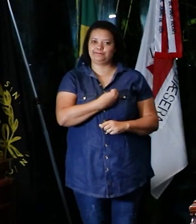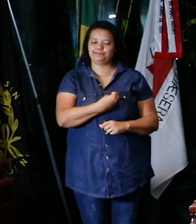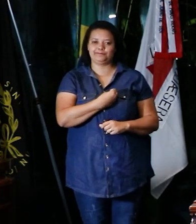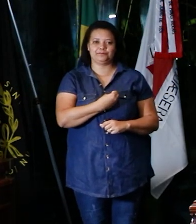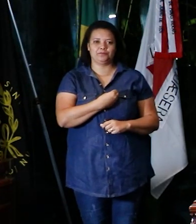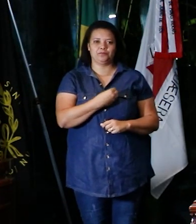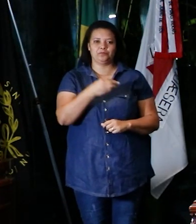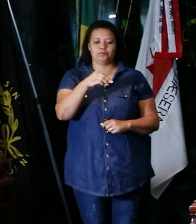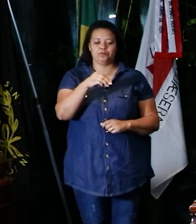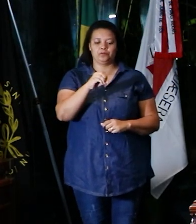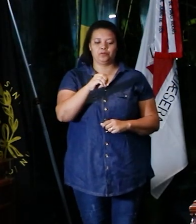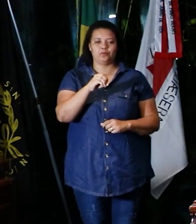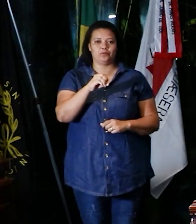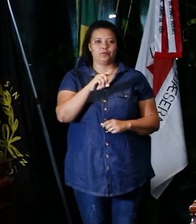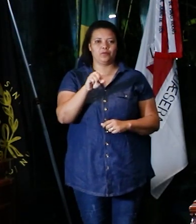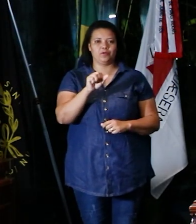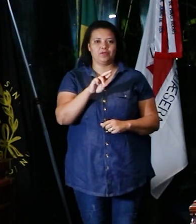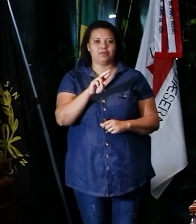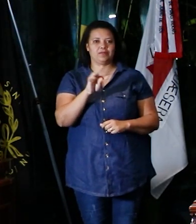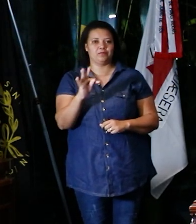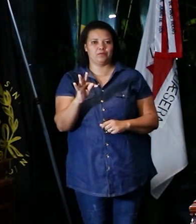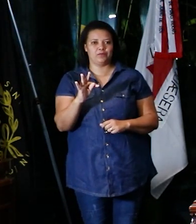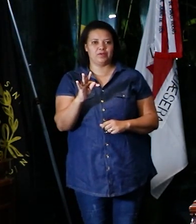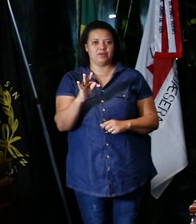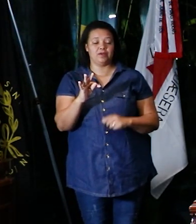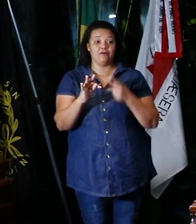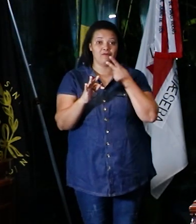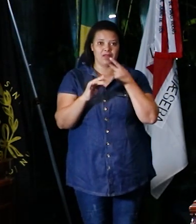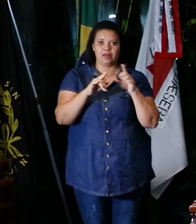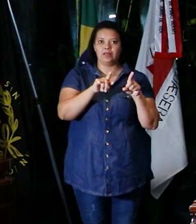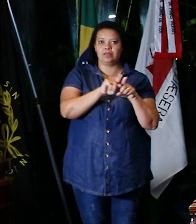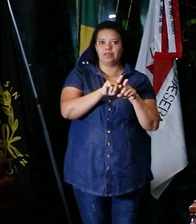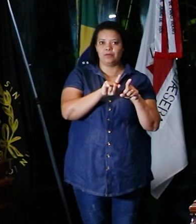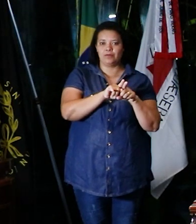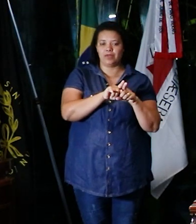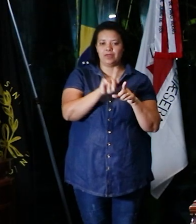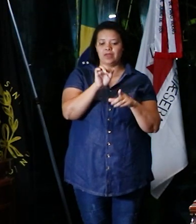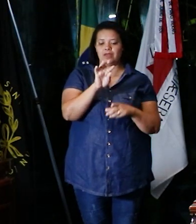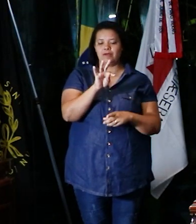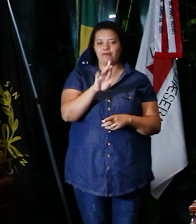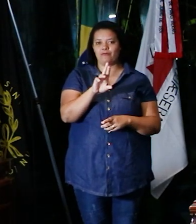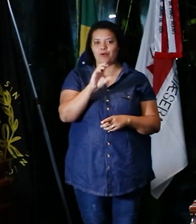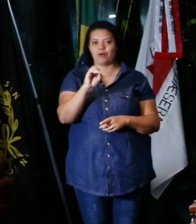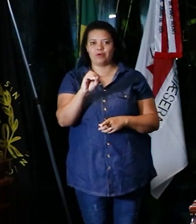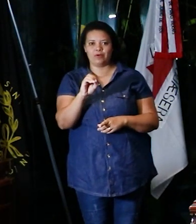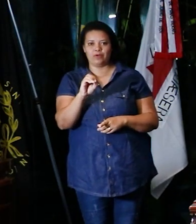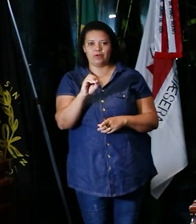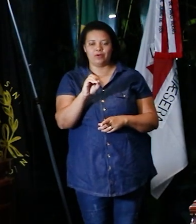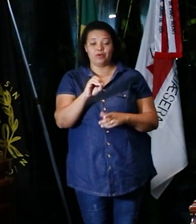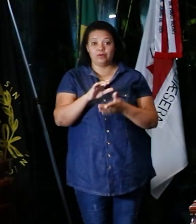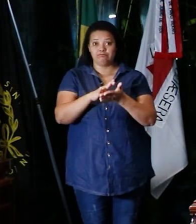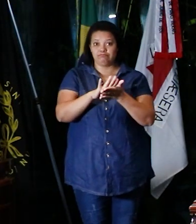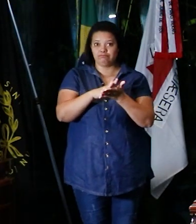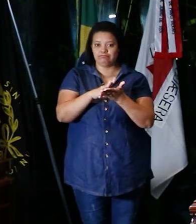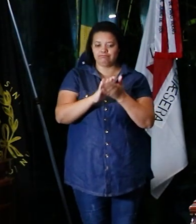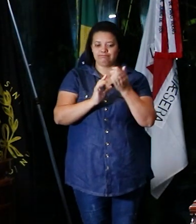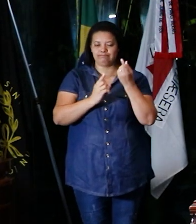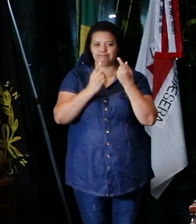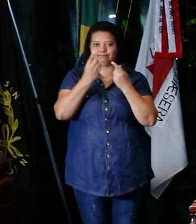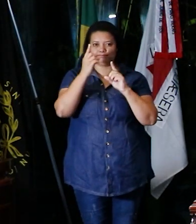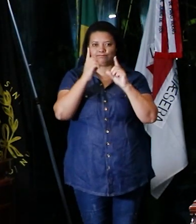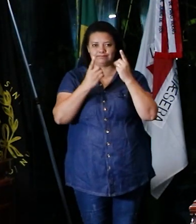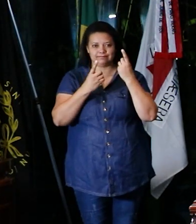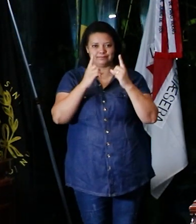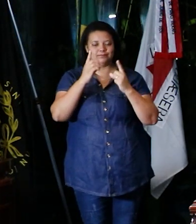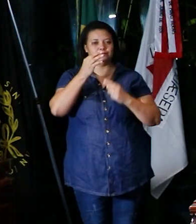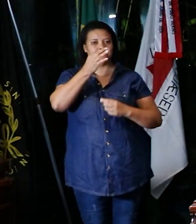ele falava também do forró, do corta-jaca, do abre-alas, do carnaval, da música